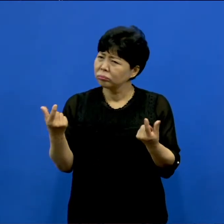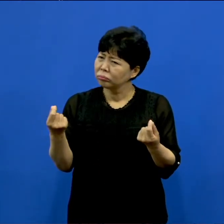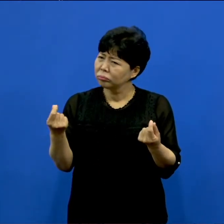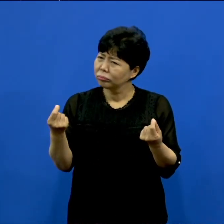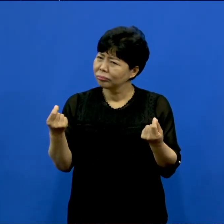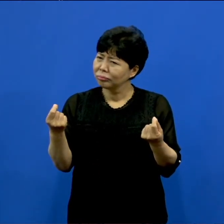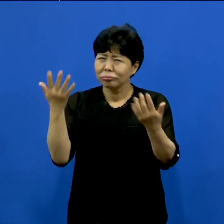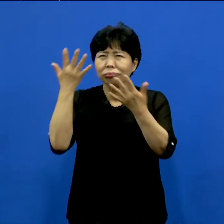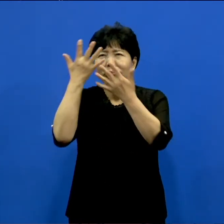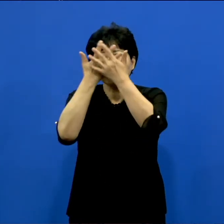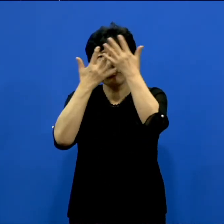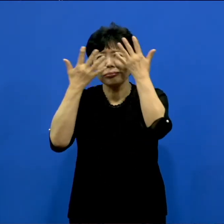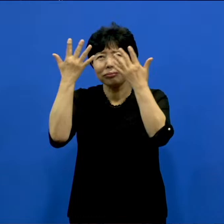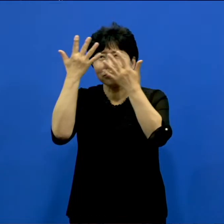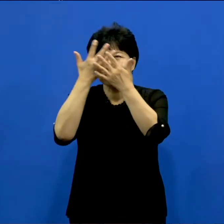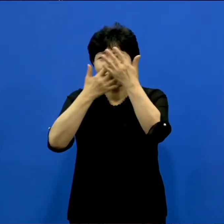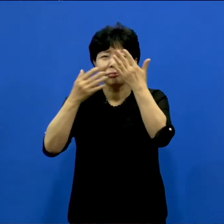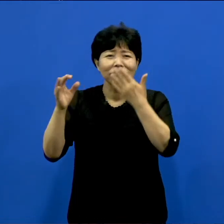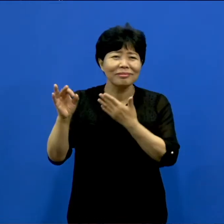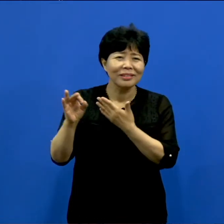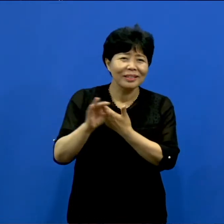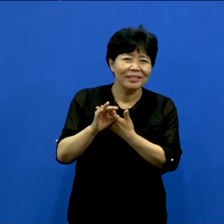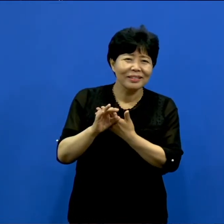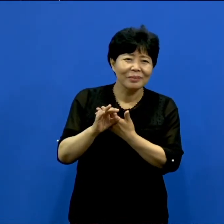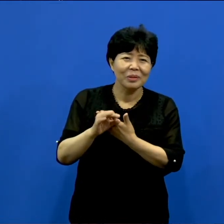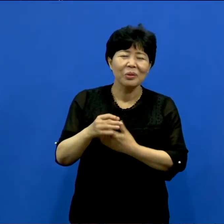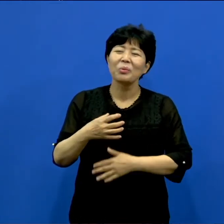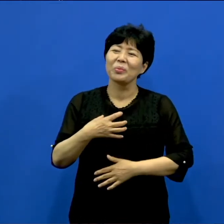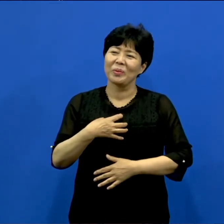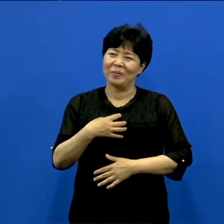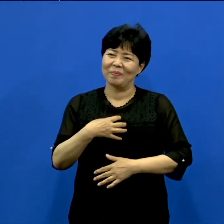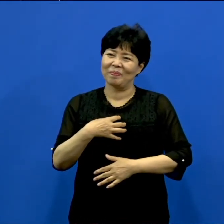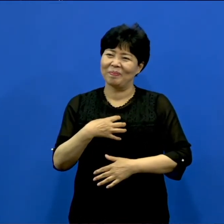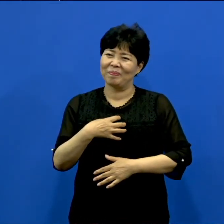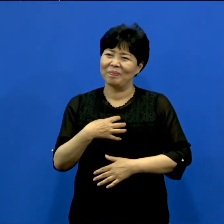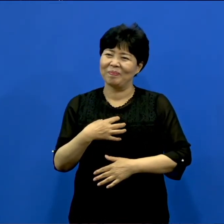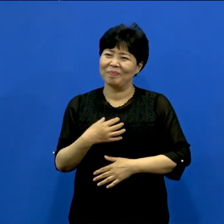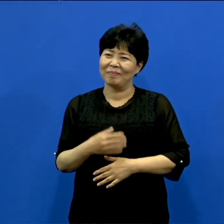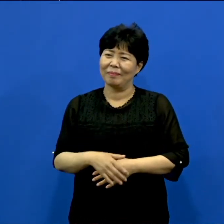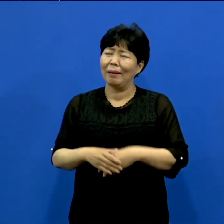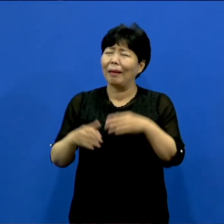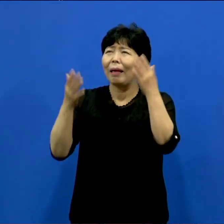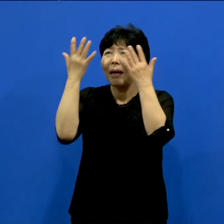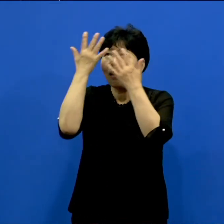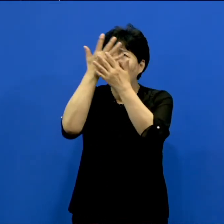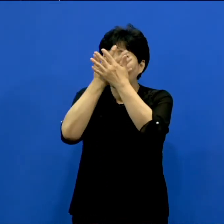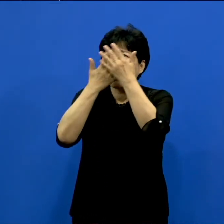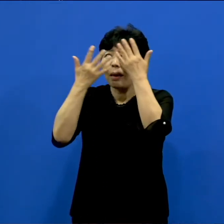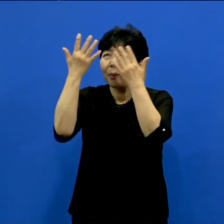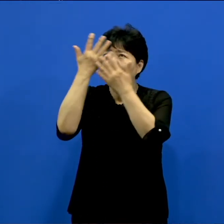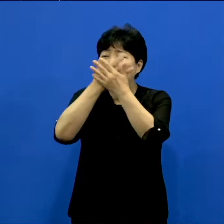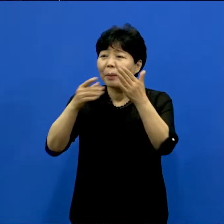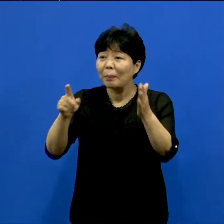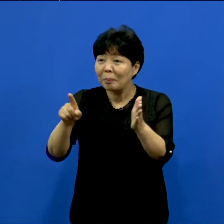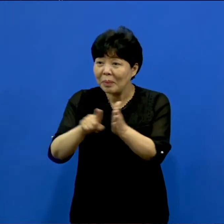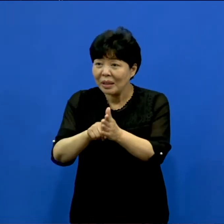여러분, 그러면 신앙의 추상화는요, 이게 굉장히 위험한 겁니다. 추상적으로 예수를 믿는 거예요.